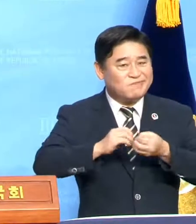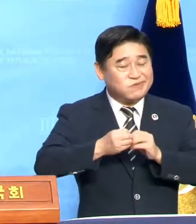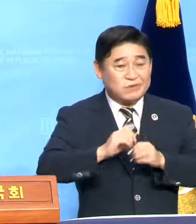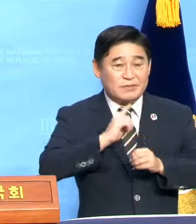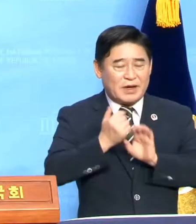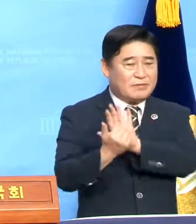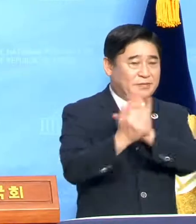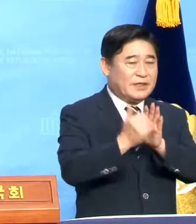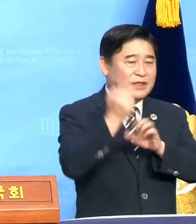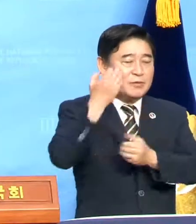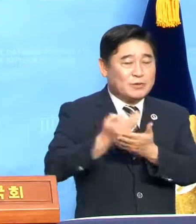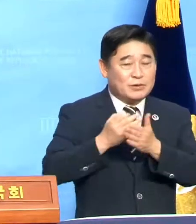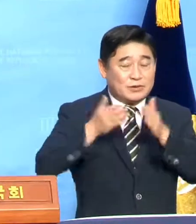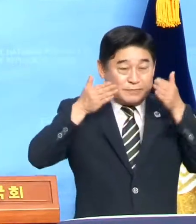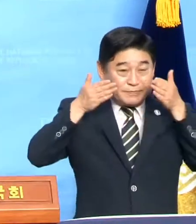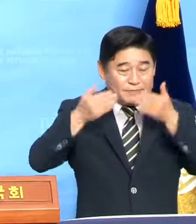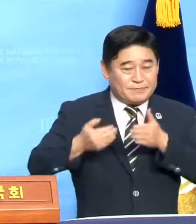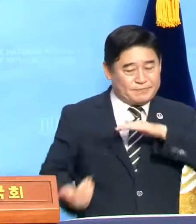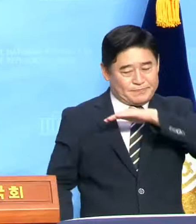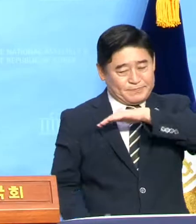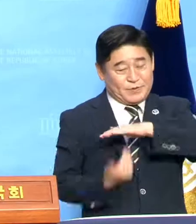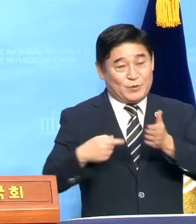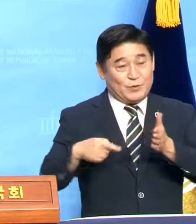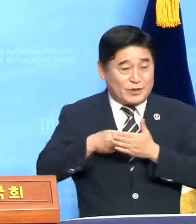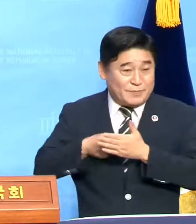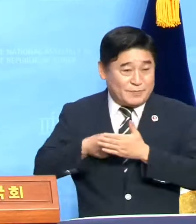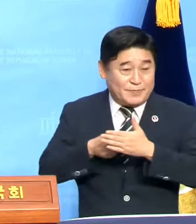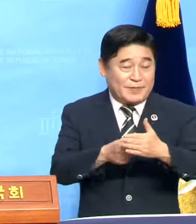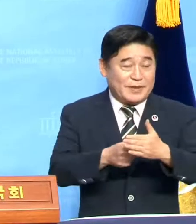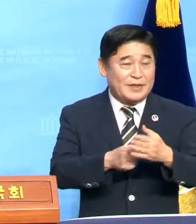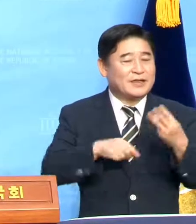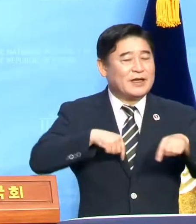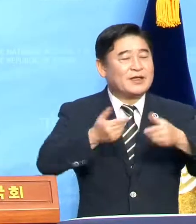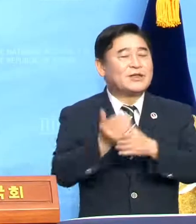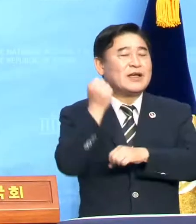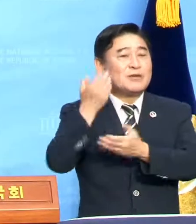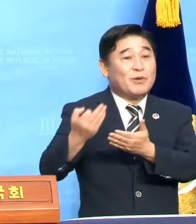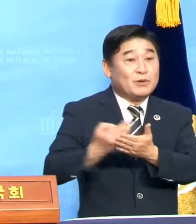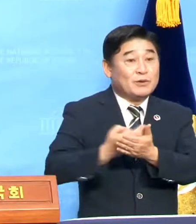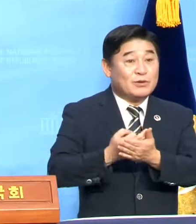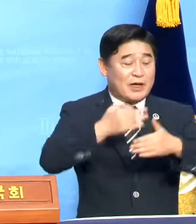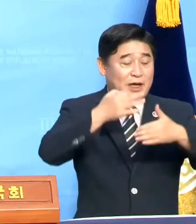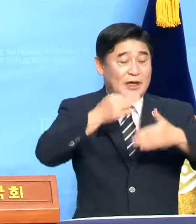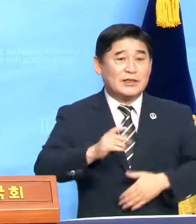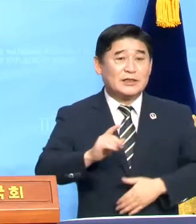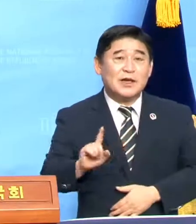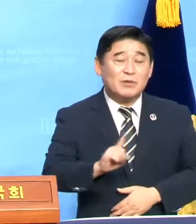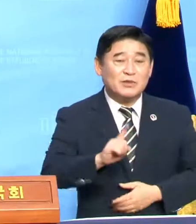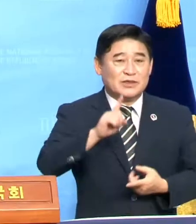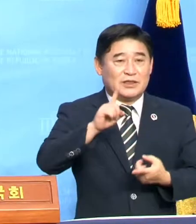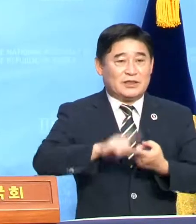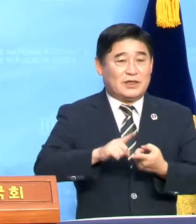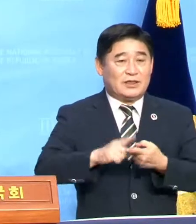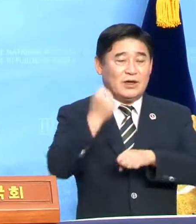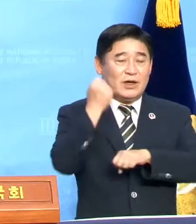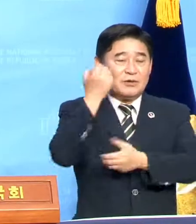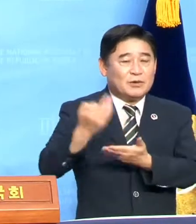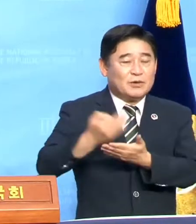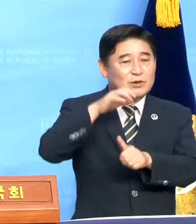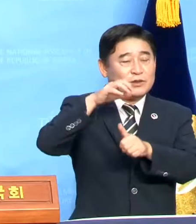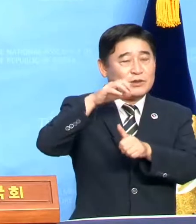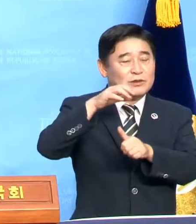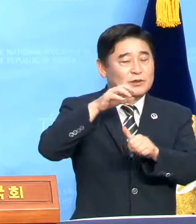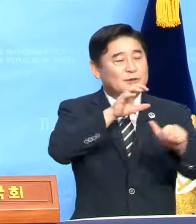향해 나아가겠습니다 3 정당은 앞으로 기본소득 은 어떤 가치를 담아야 하는지 기본소득 도입을